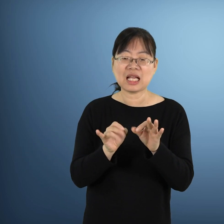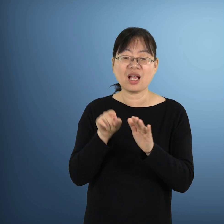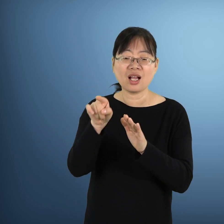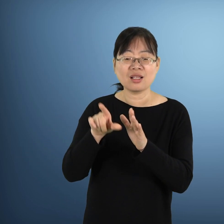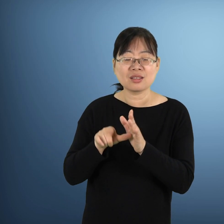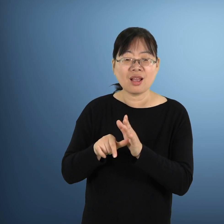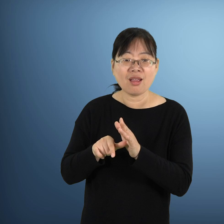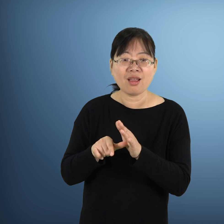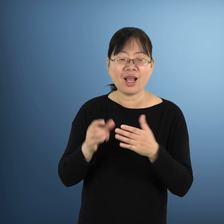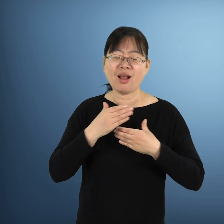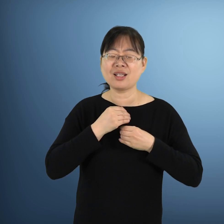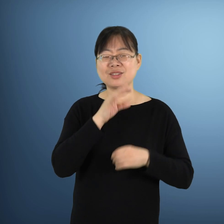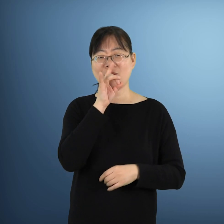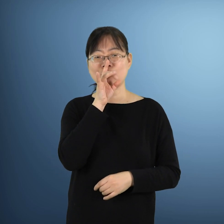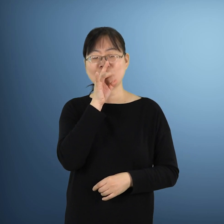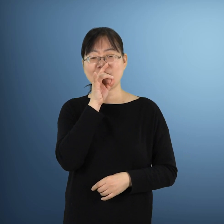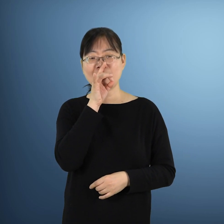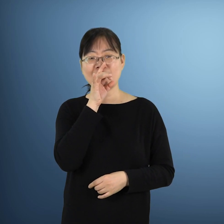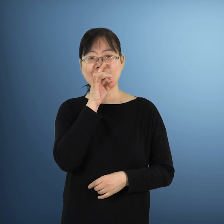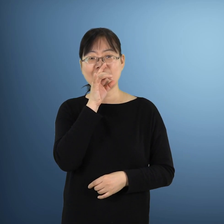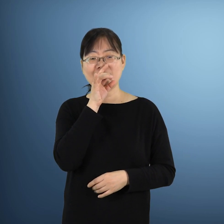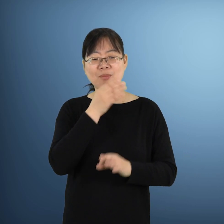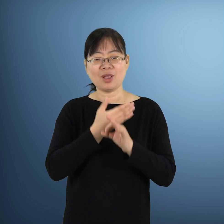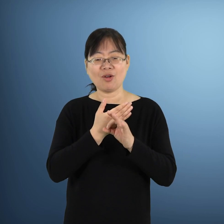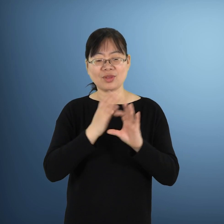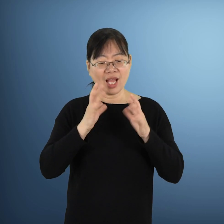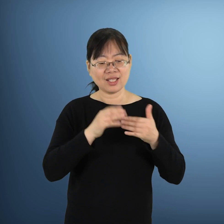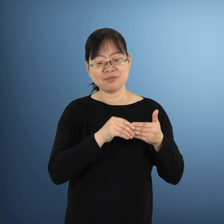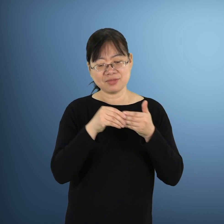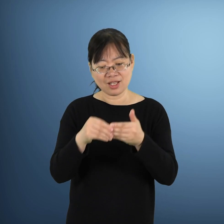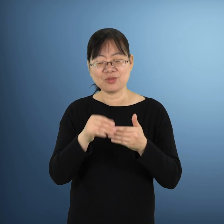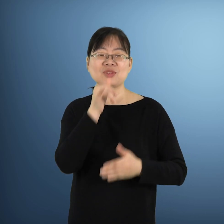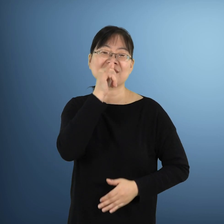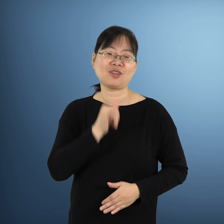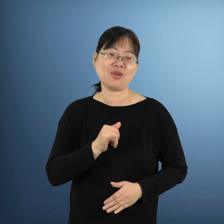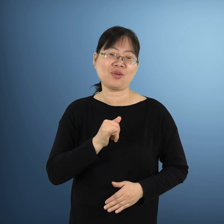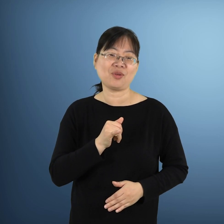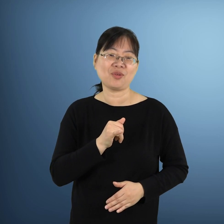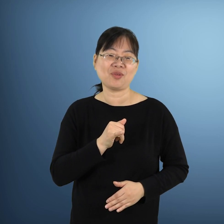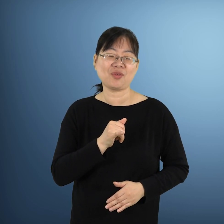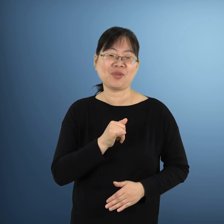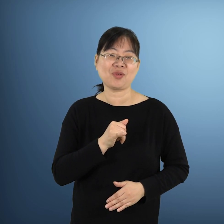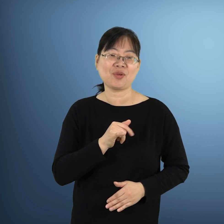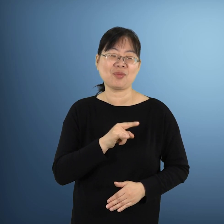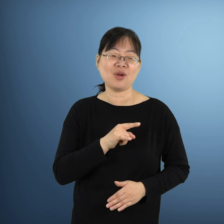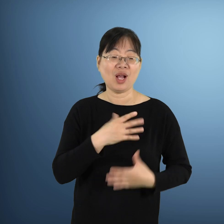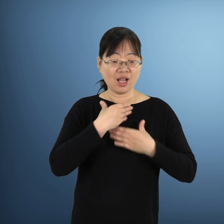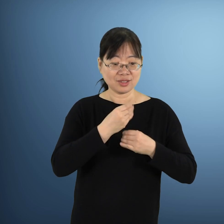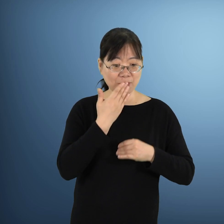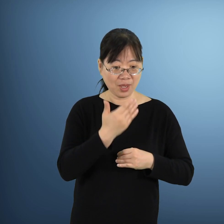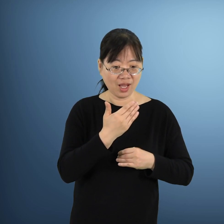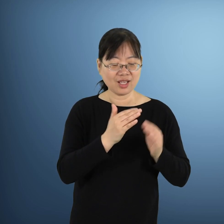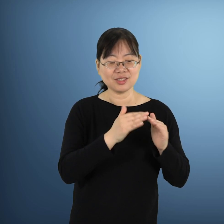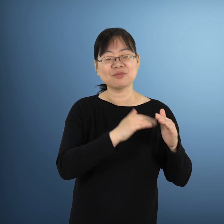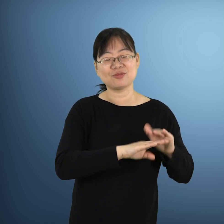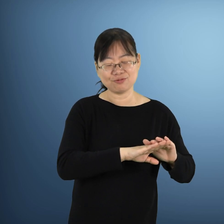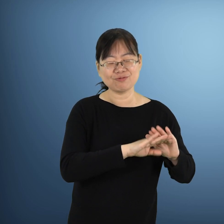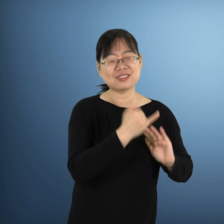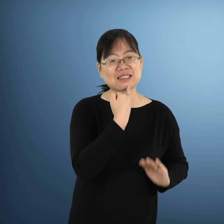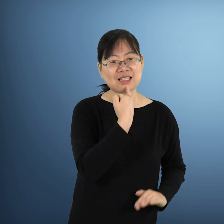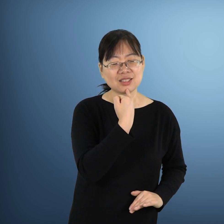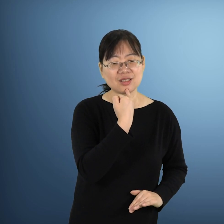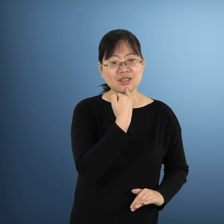때 안심이 안 되는 애들을 데려가세요. 그죠? 머리쿠가 안심되는 애들은 집에